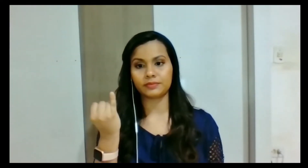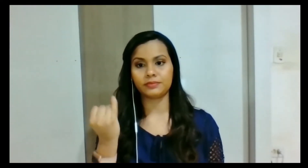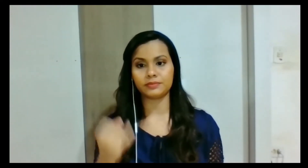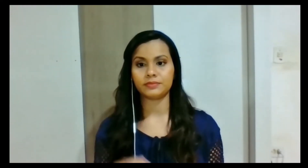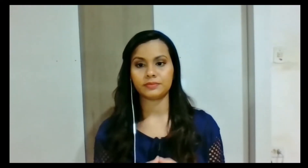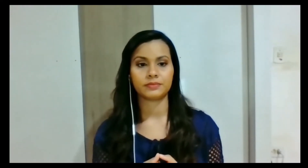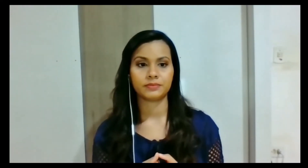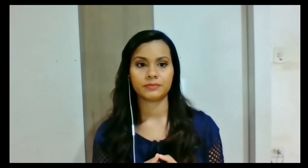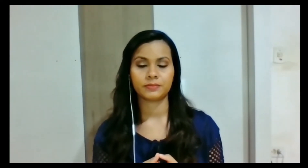clara, é muito importante.